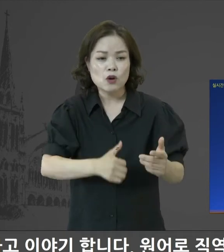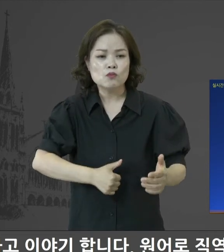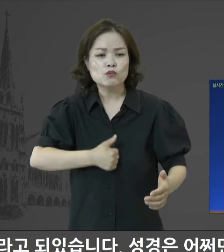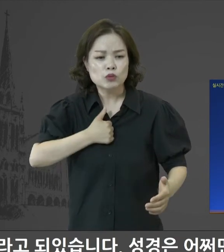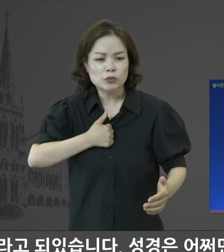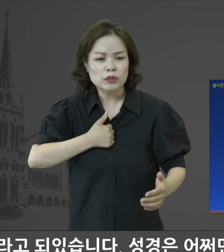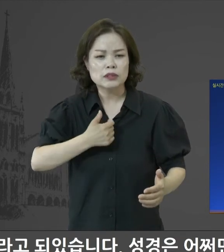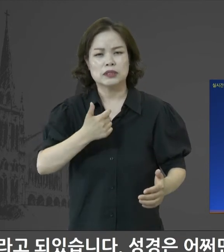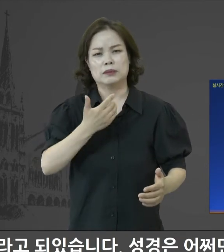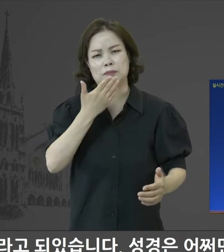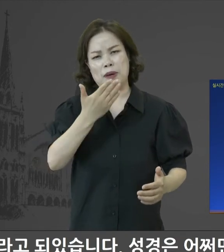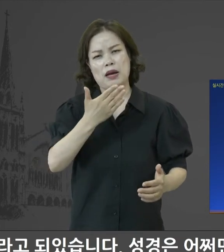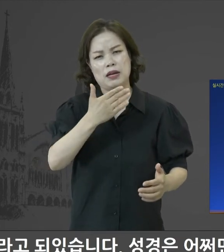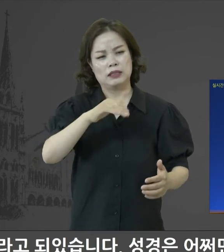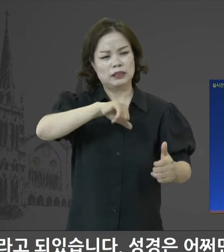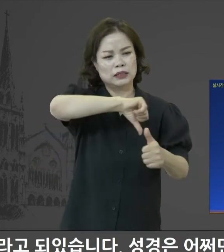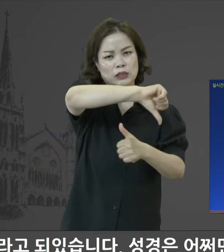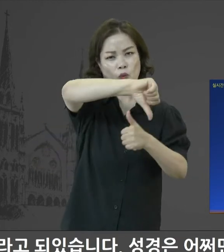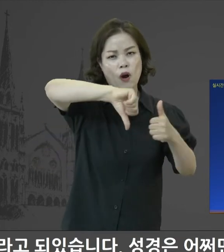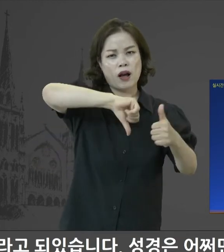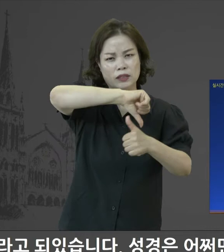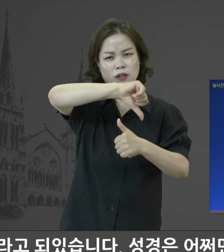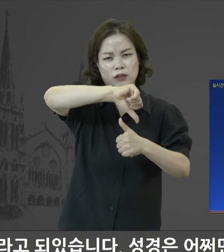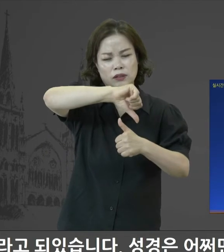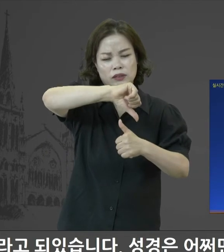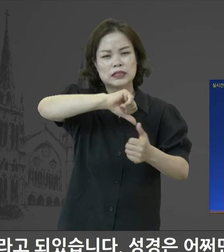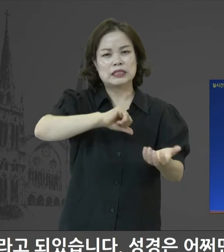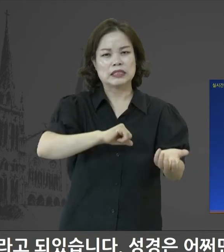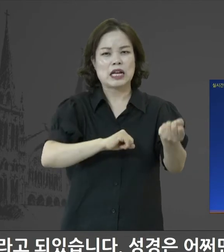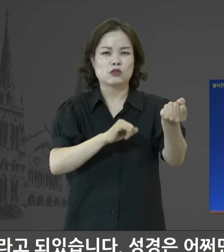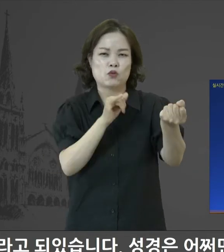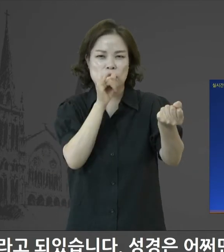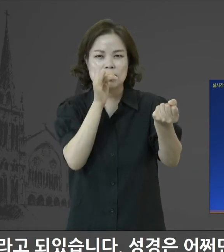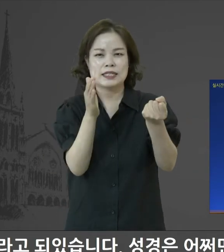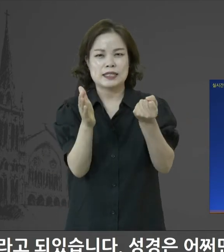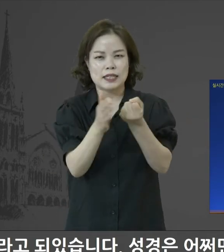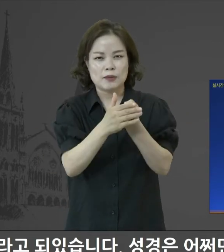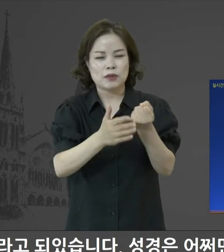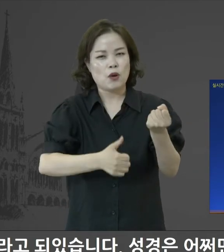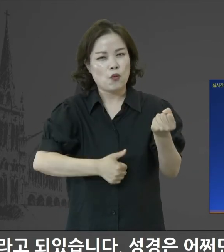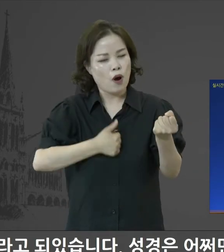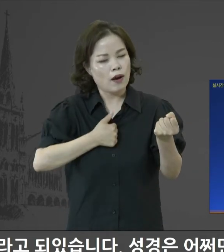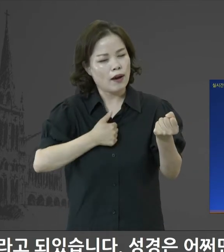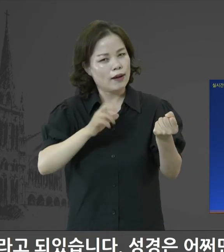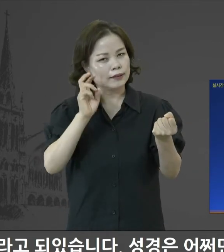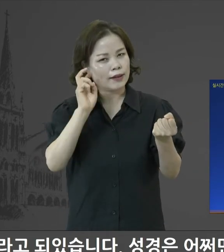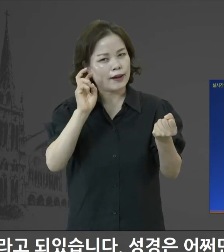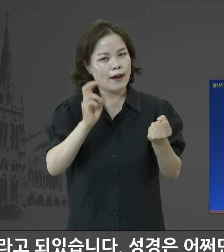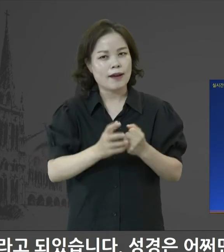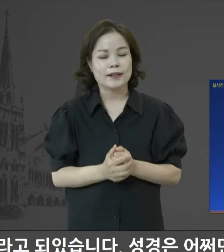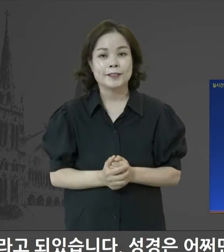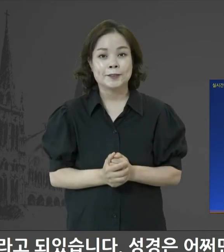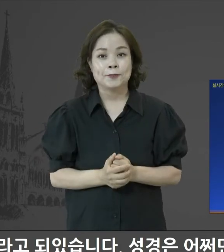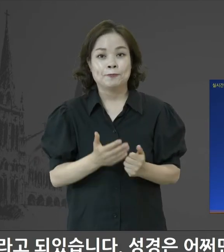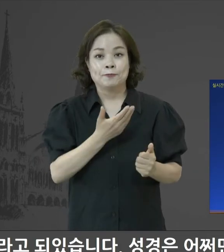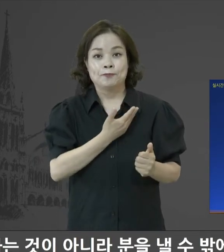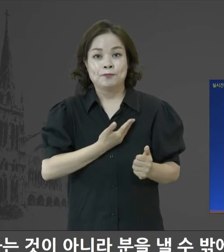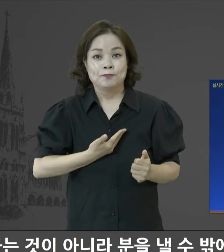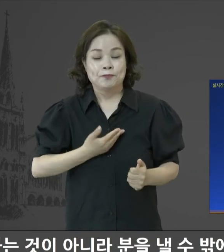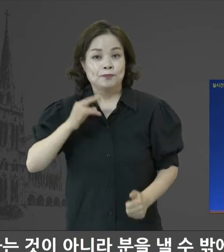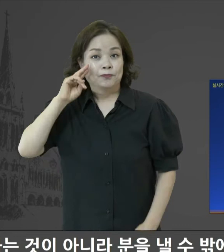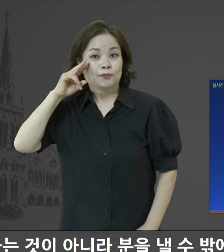없는 경험을, 환경을 우리가 갖고 있다라고 이야기하는 것 같습니다. 사도 바울의